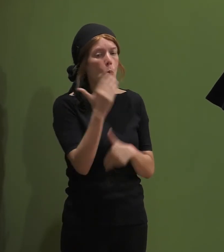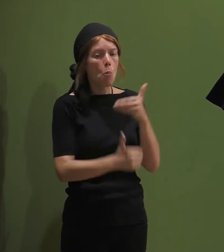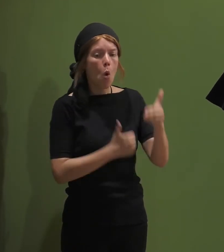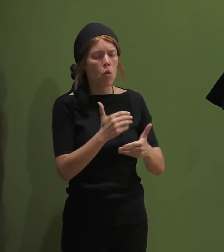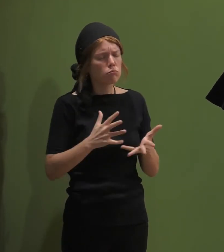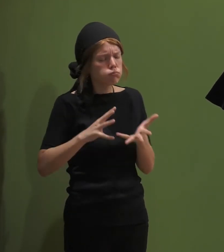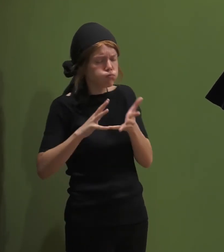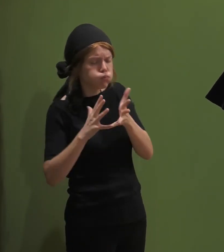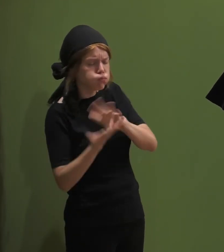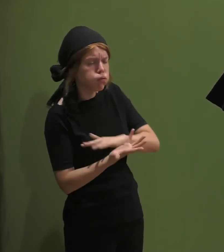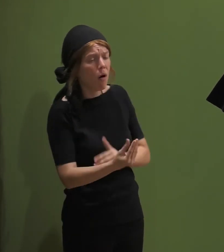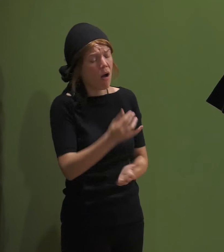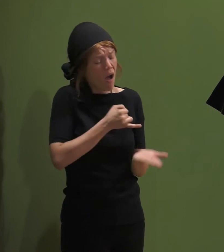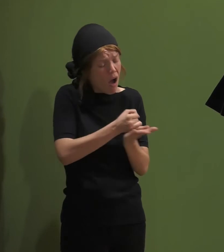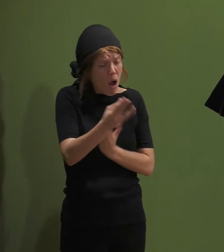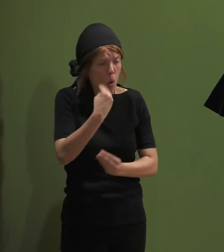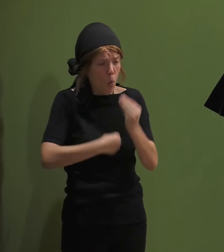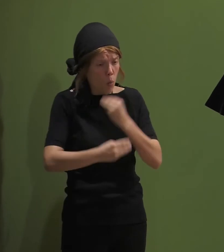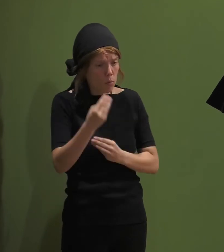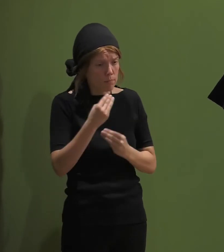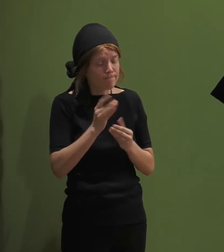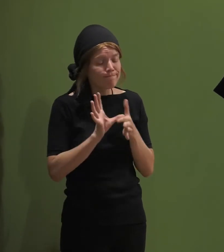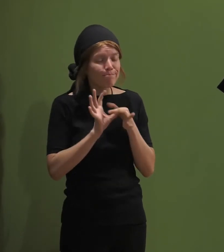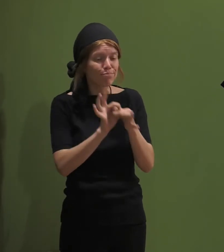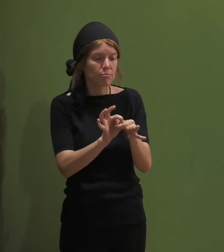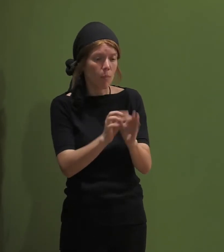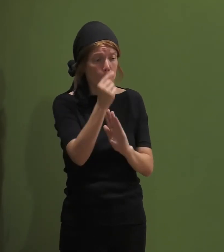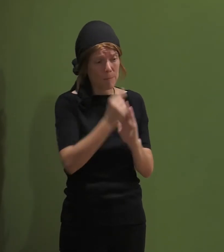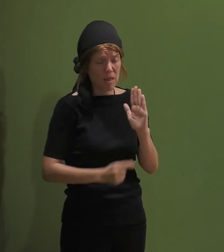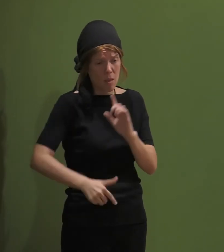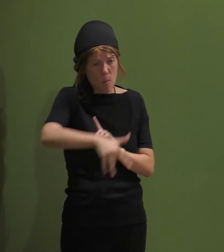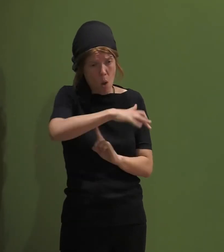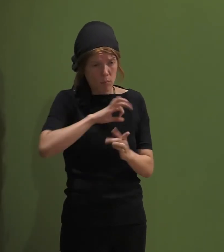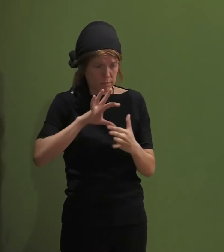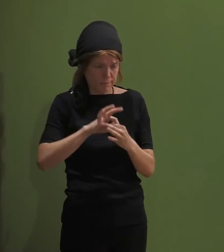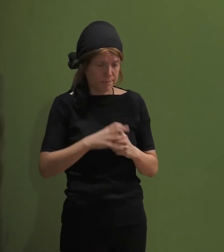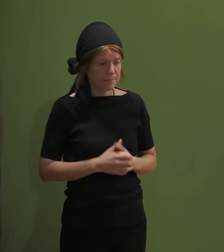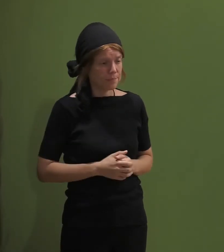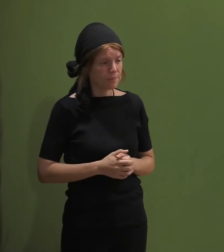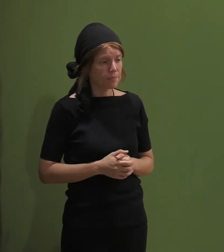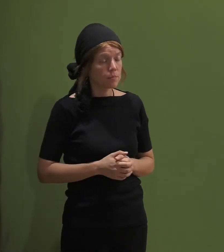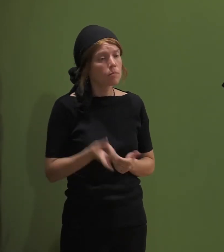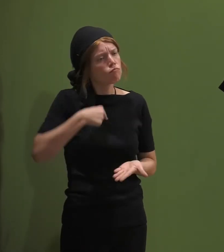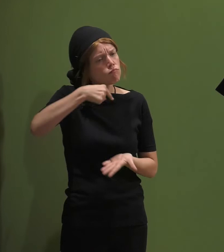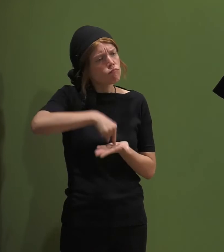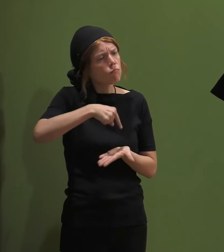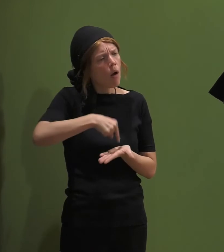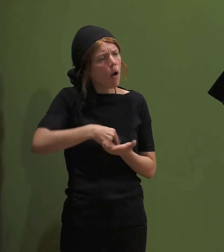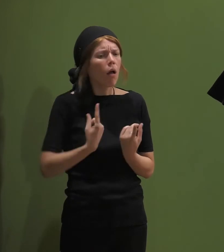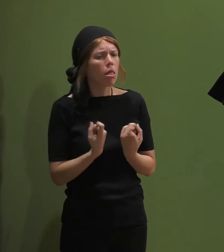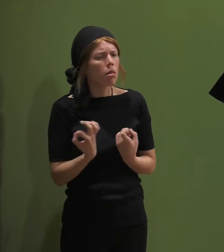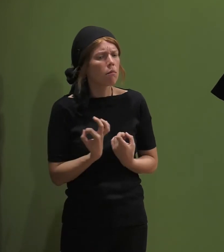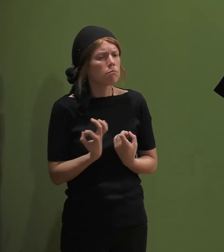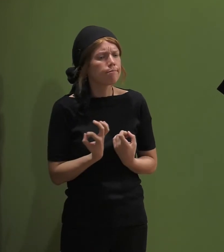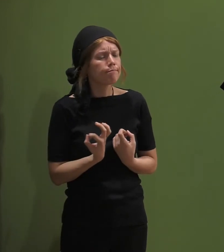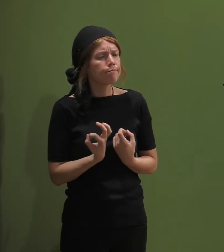de transformación agroalimentaria que sea acorde con principios medioambientales más sostenibles, reclamando la